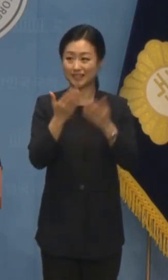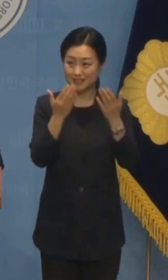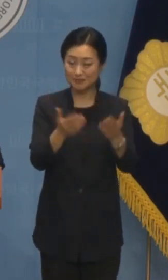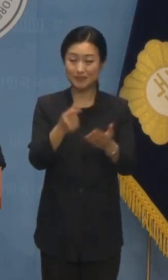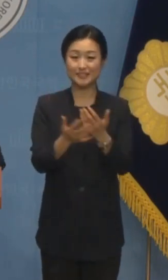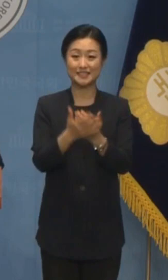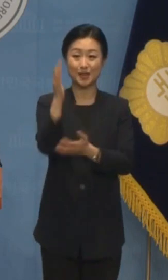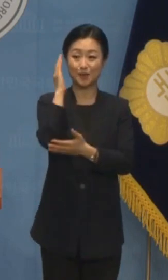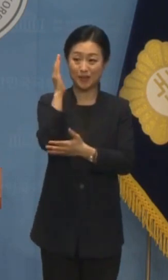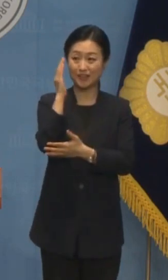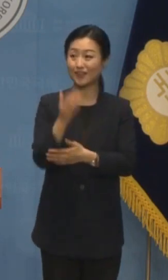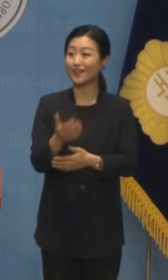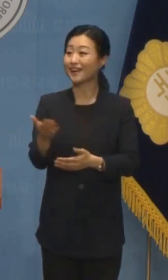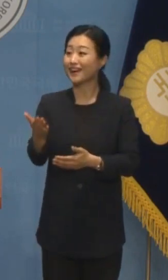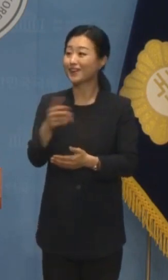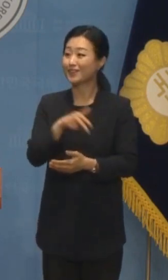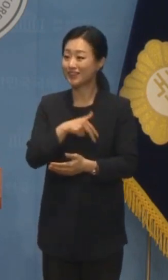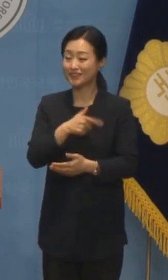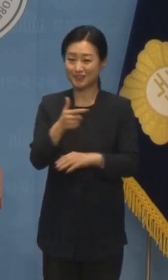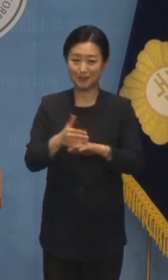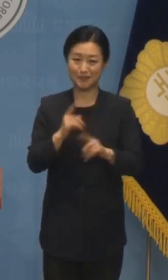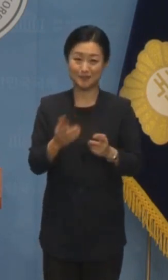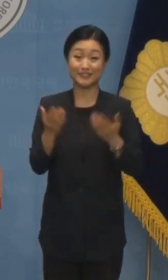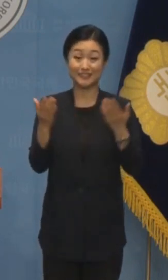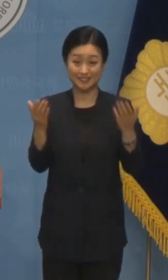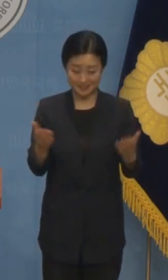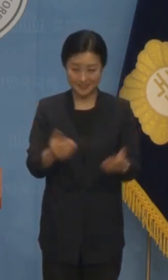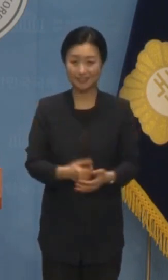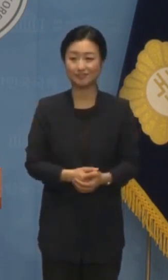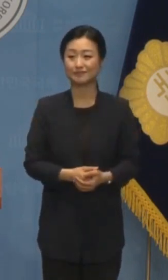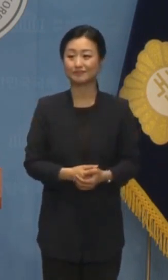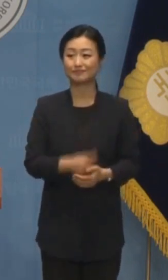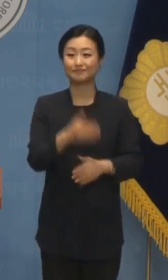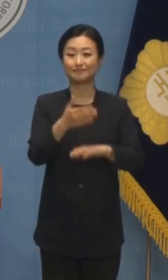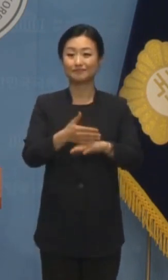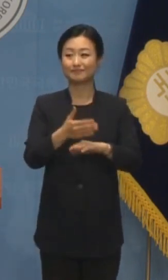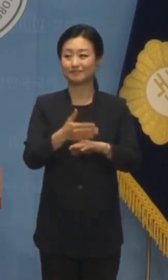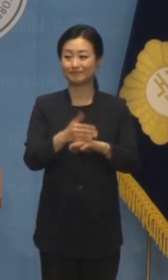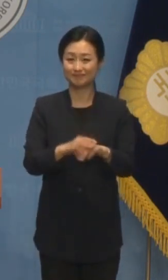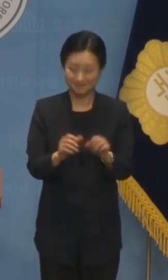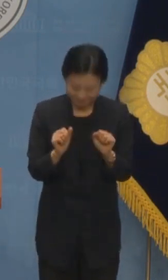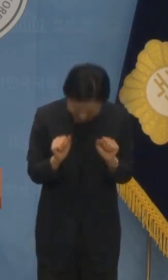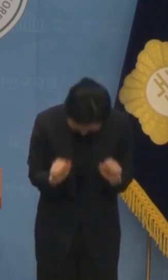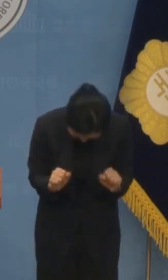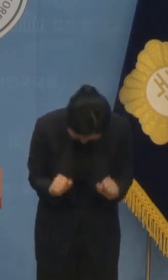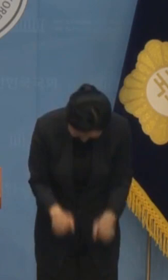기자회견 기다려주신 동료 의원님들께도 감사하다는 말씀 드립니다. 감사합니다.